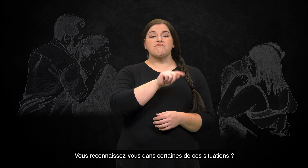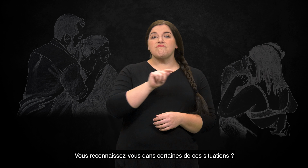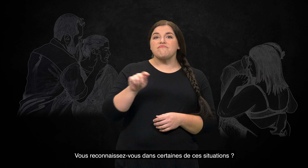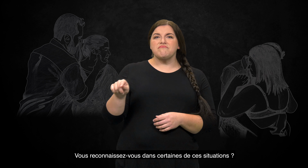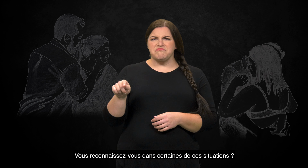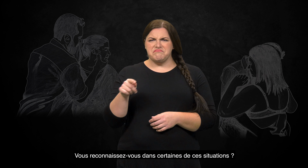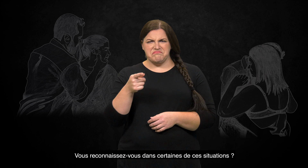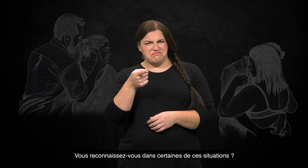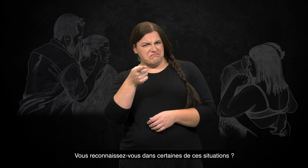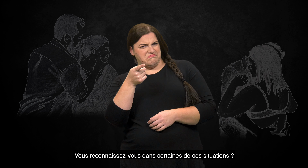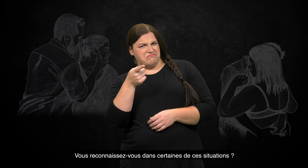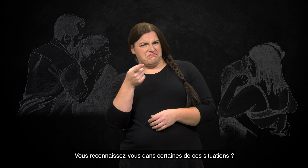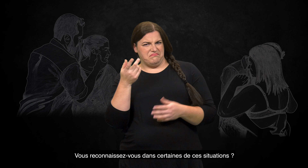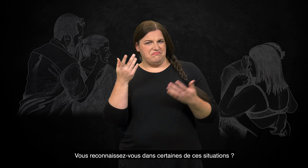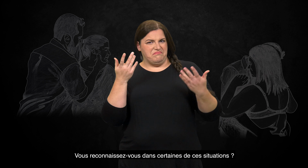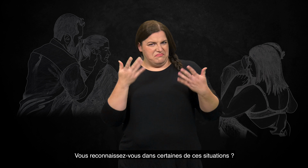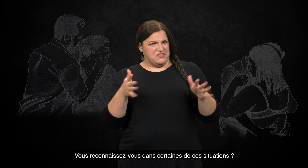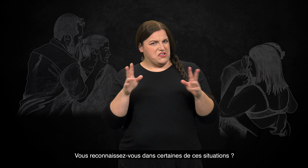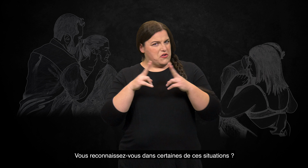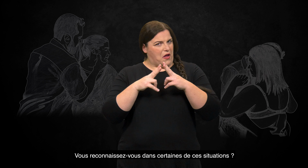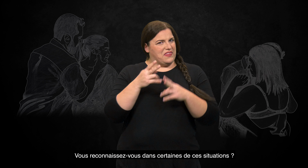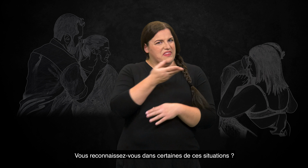Vous reconnaissez-vous dans certaines de ces situations.